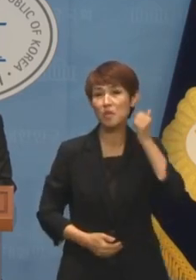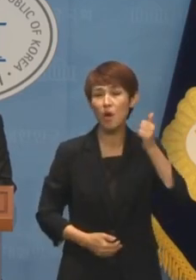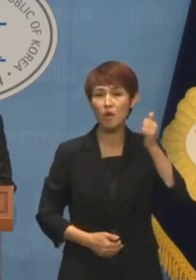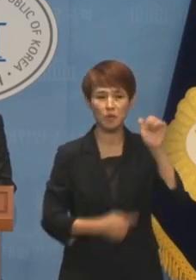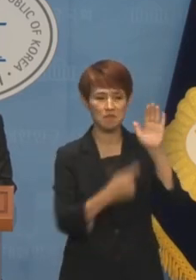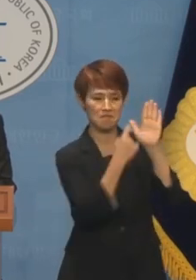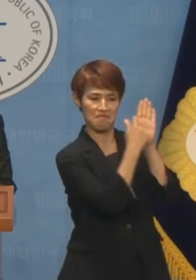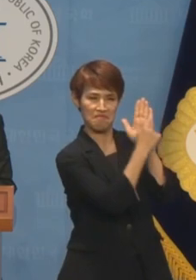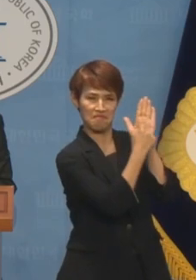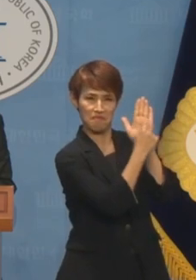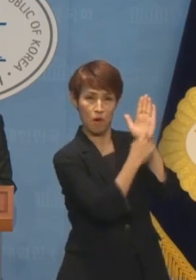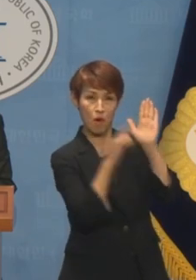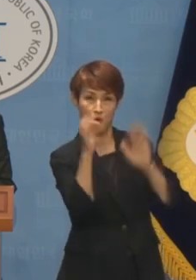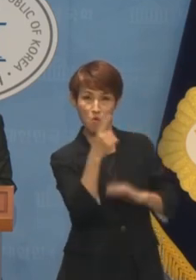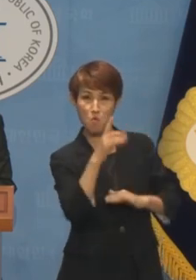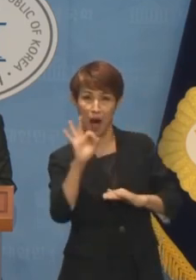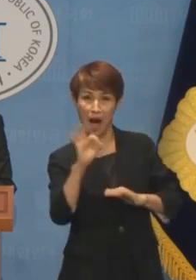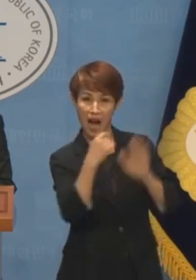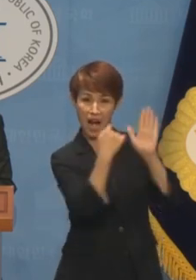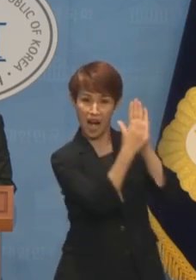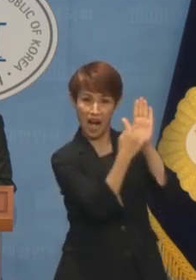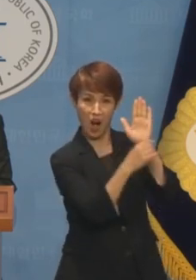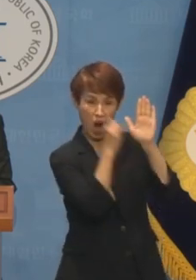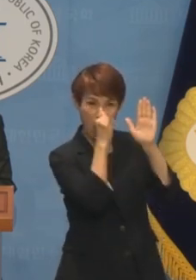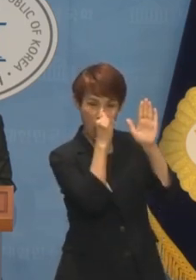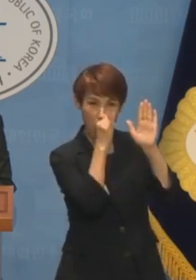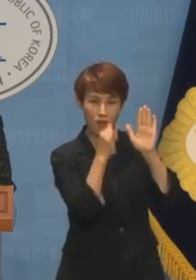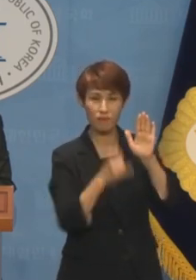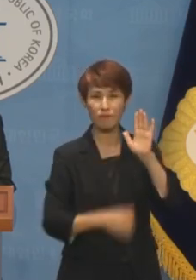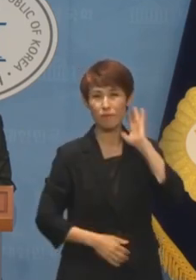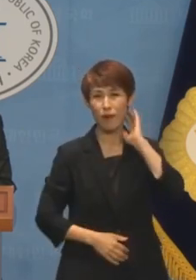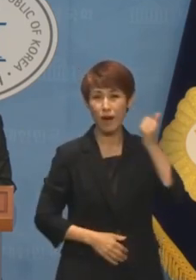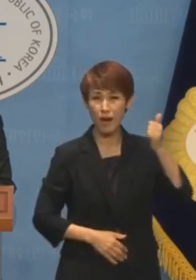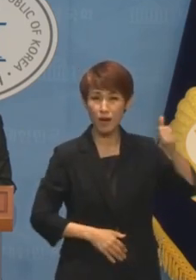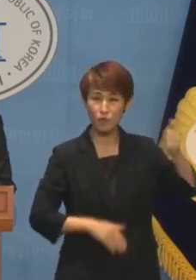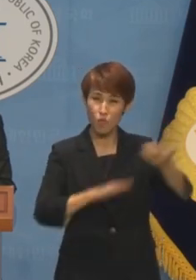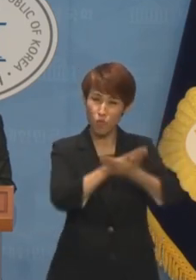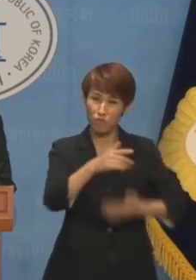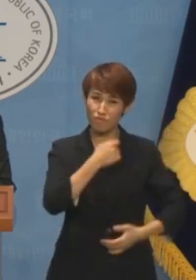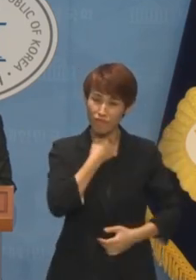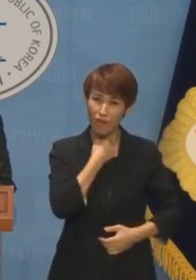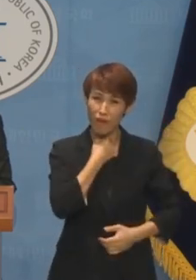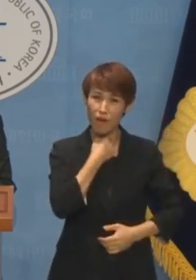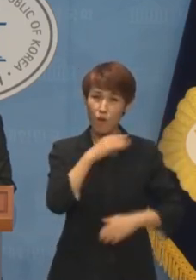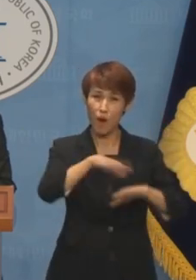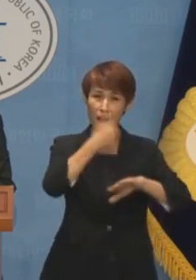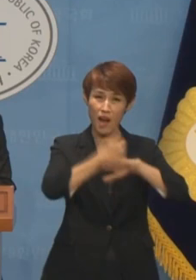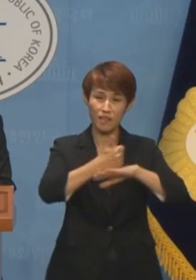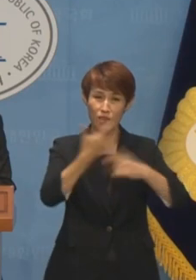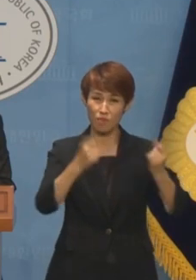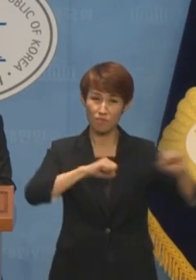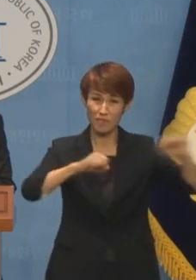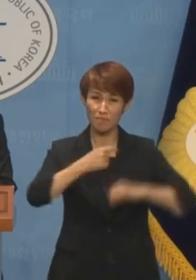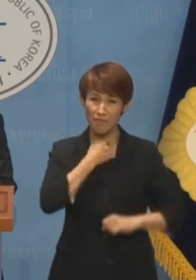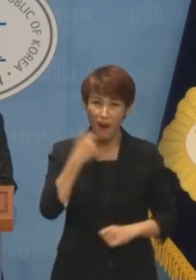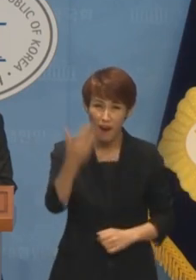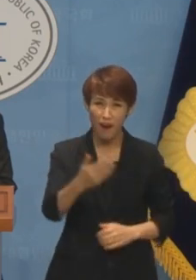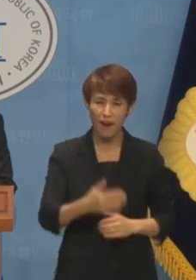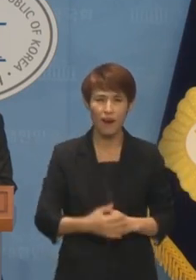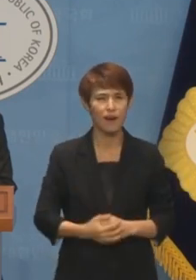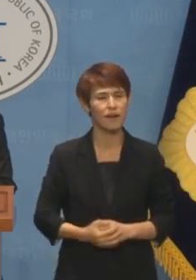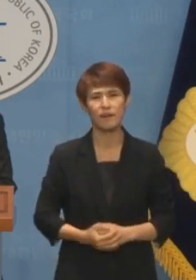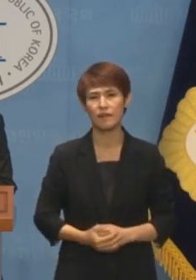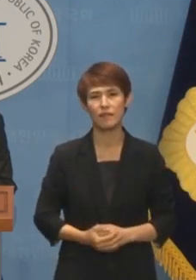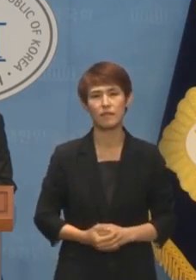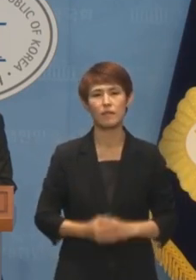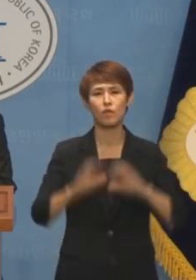쓰고 다니더니 대통령실까지 임금님 놀이에 취해 있는 것은 아닌지 의문스럽습니다. 더욱이